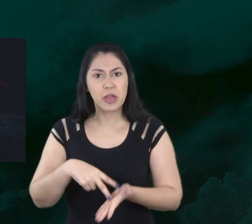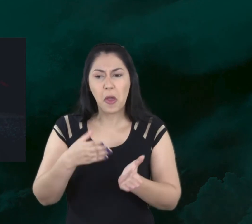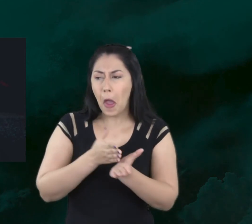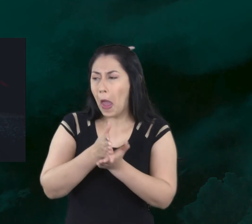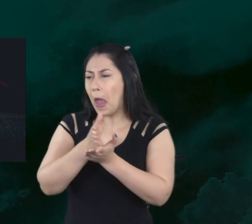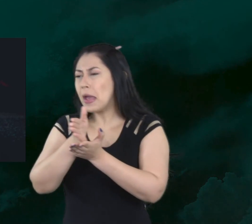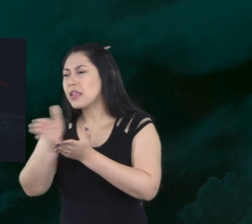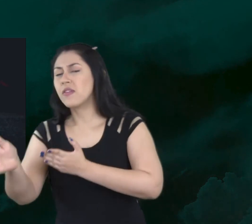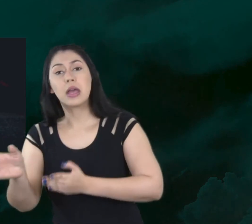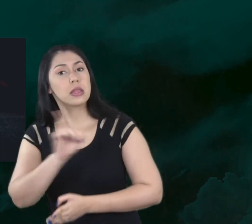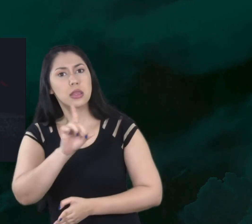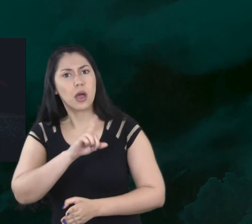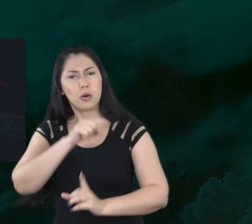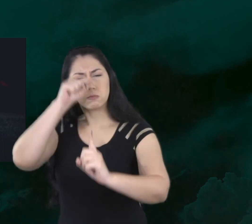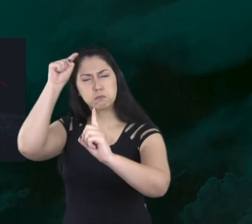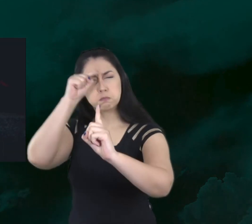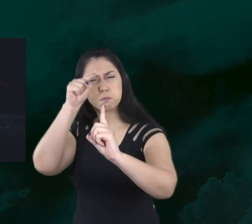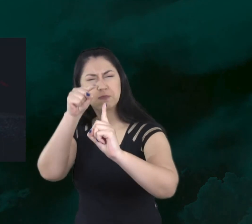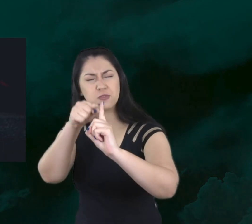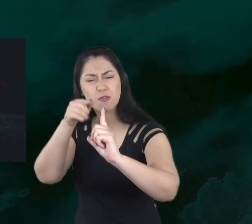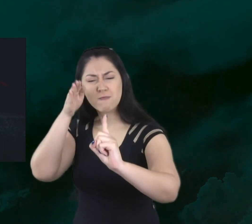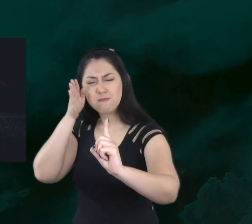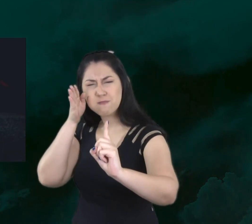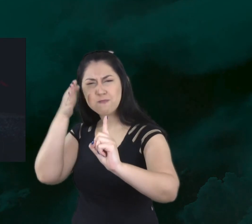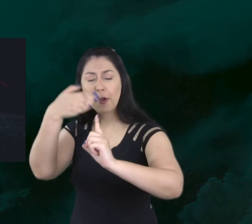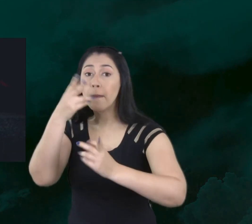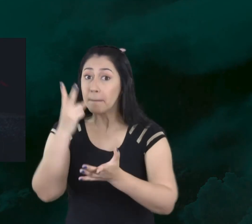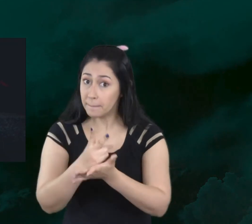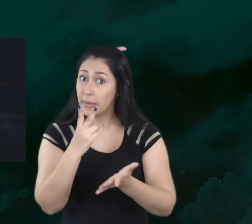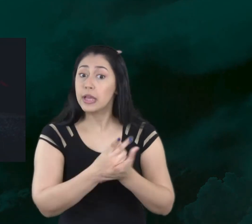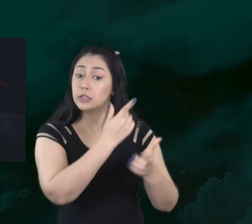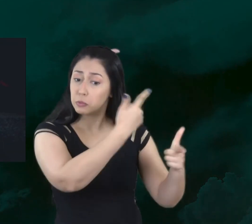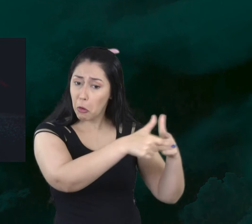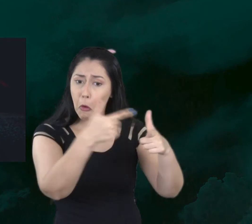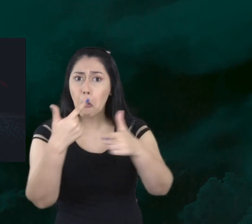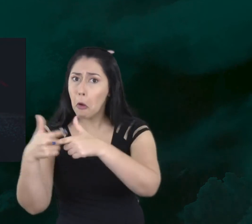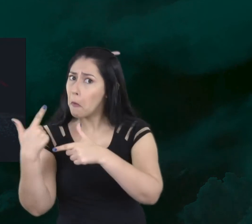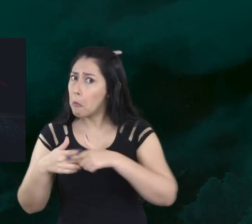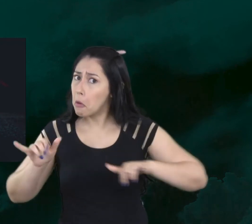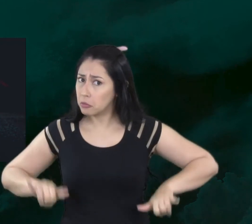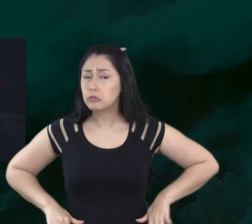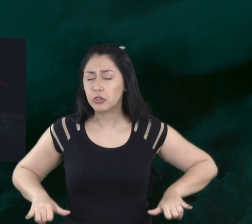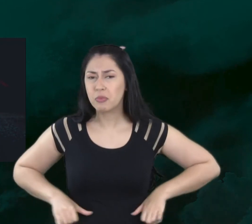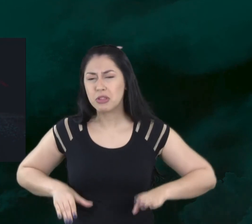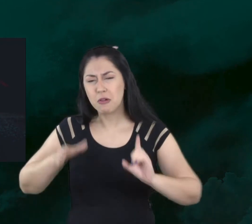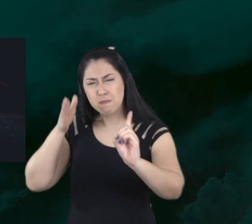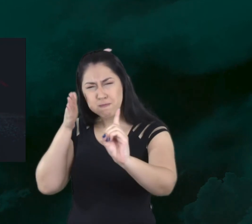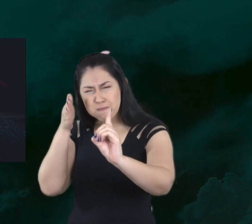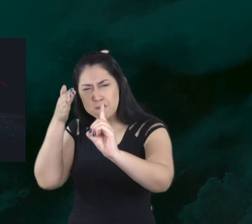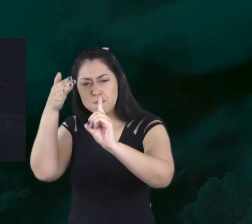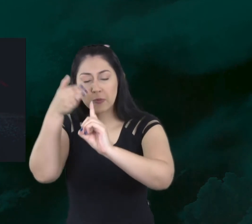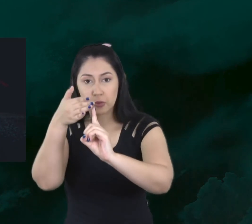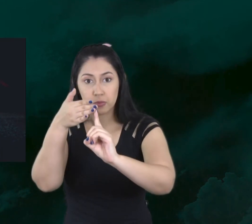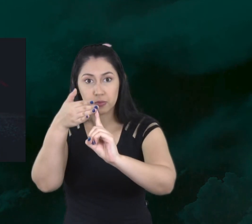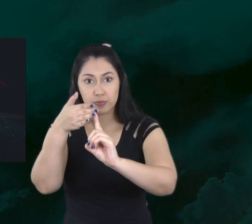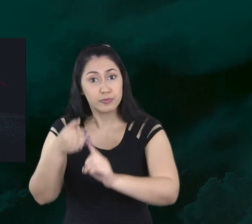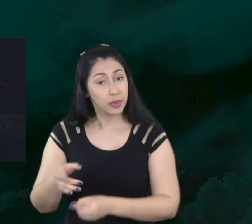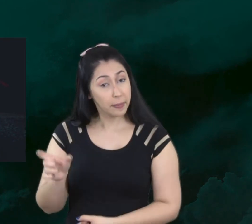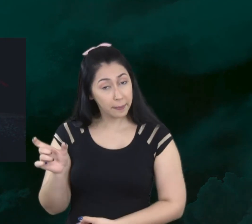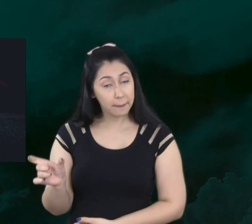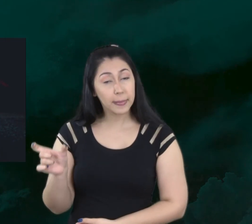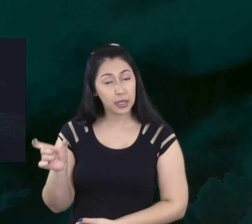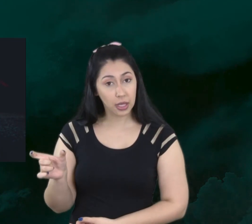desvia de seu propósito diante das provações ou sofrimentos. Essa é a palavra